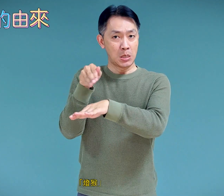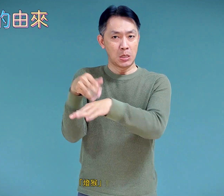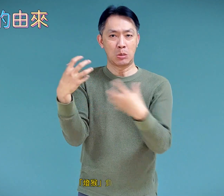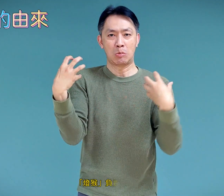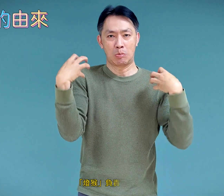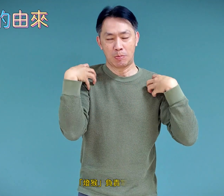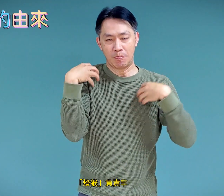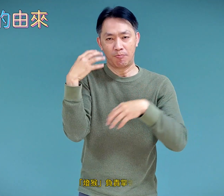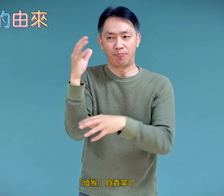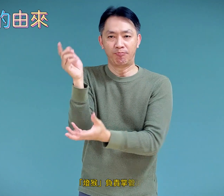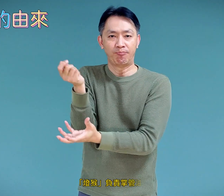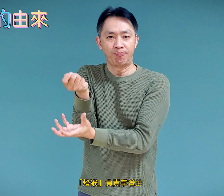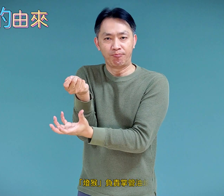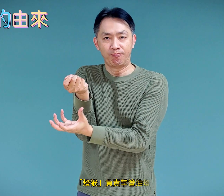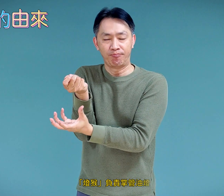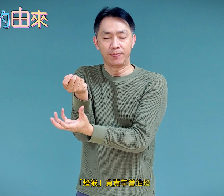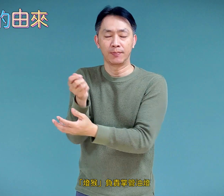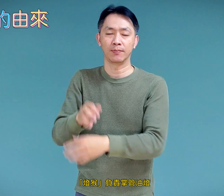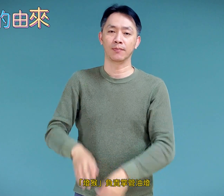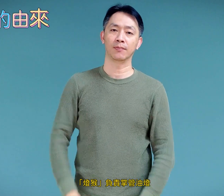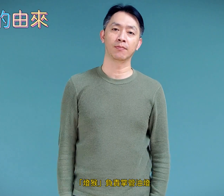灯猴负责掌管油灯，